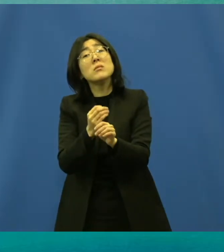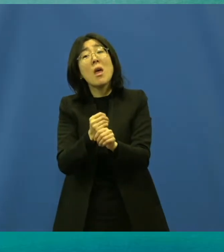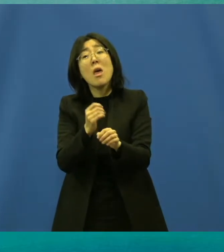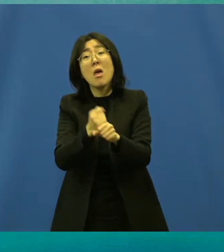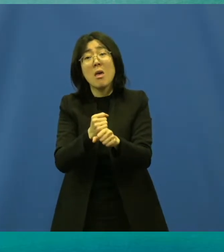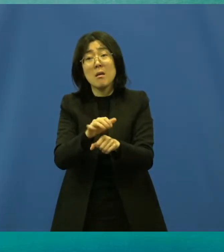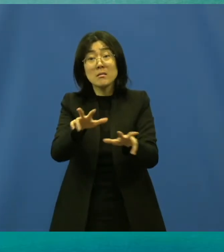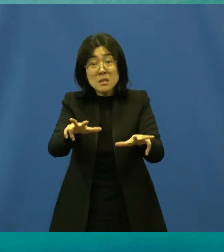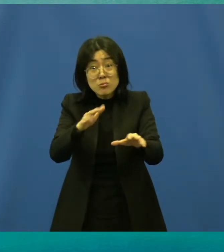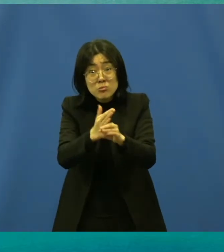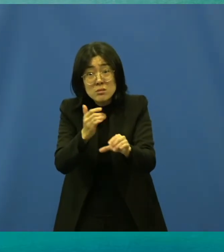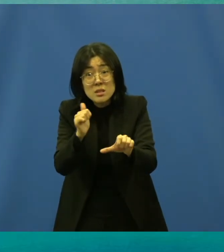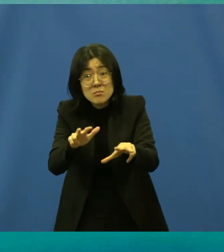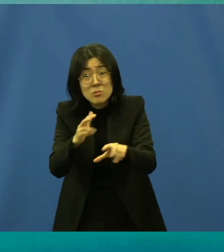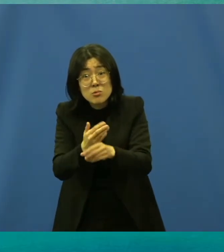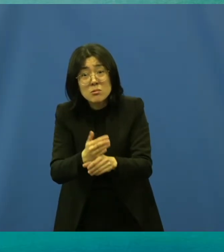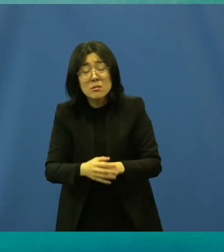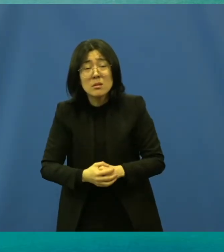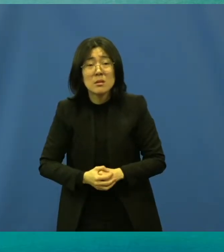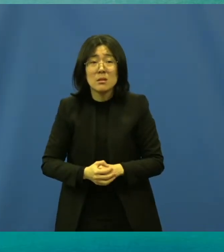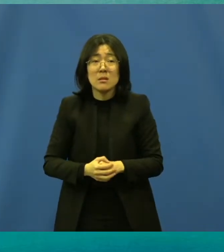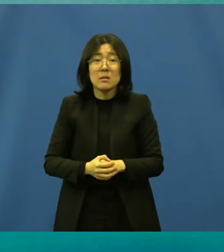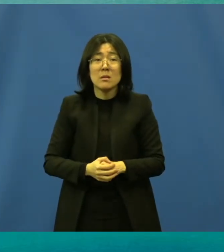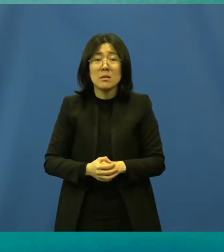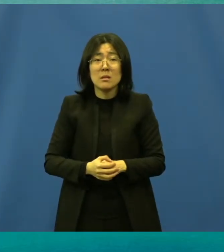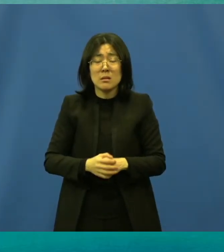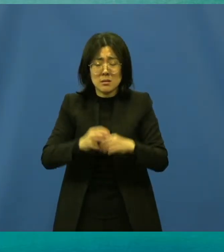여러분 부르짖는 기도는 원초적인 기도입니다.